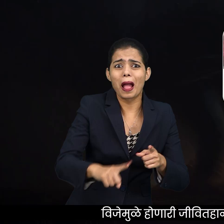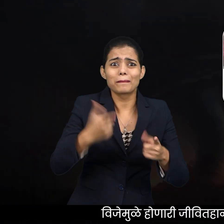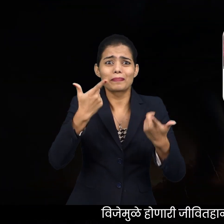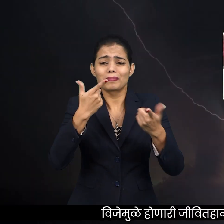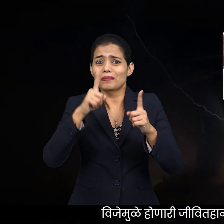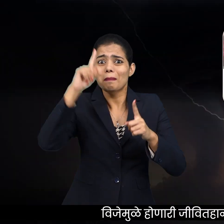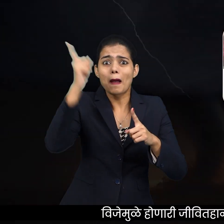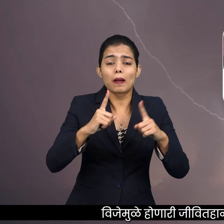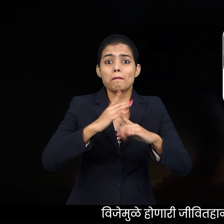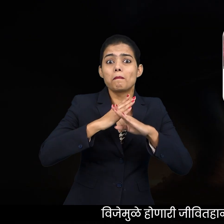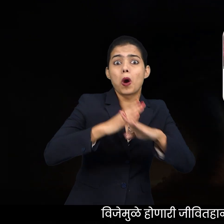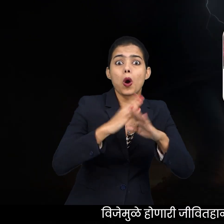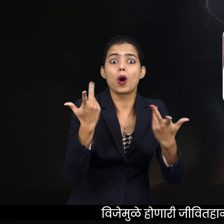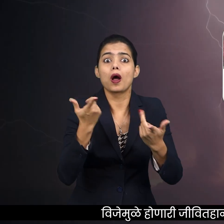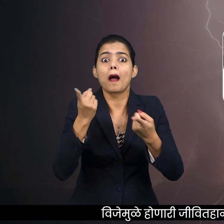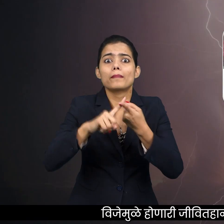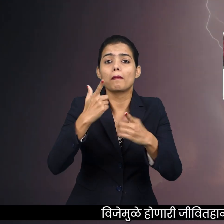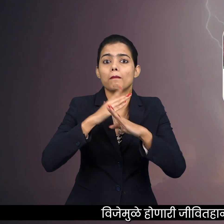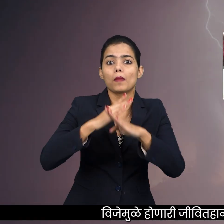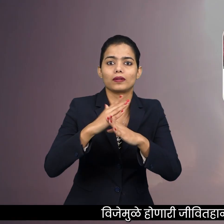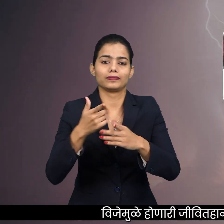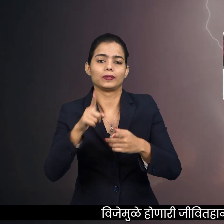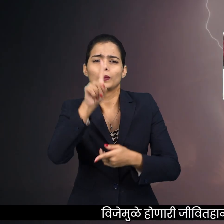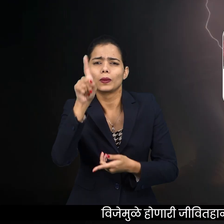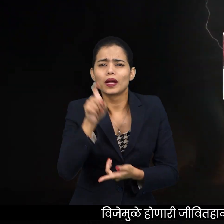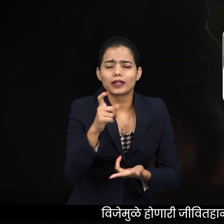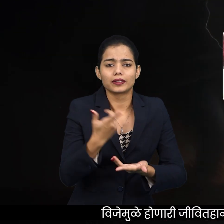जीवितहानी रोखणे शक्य आहे का?